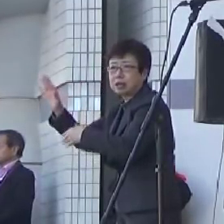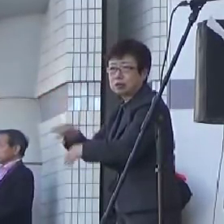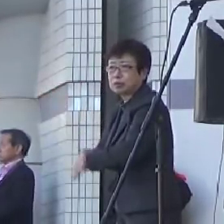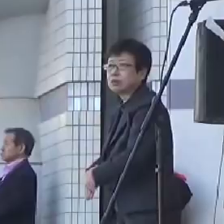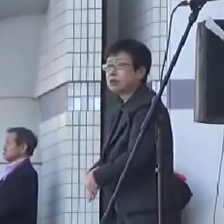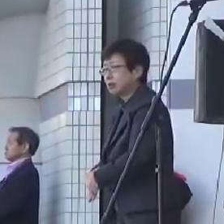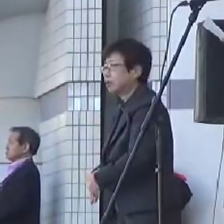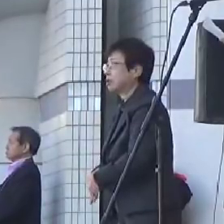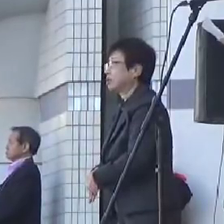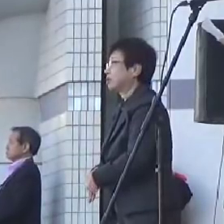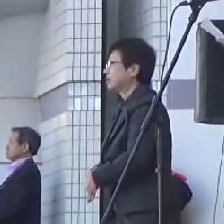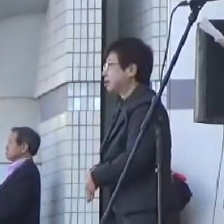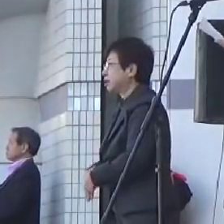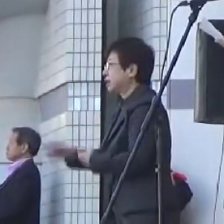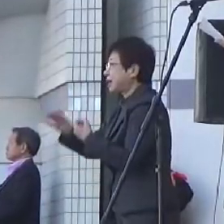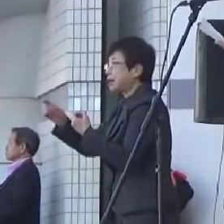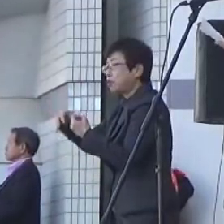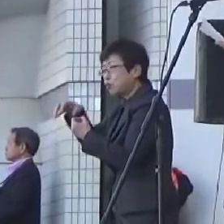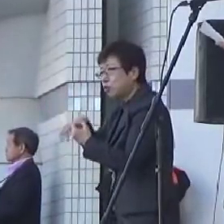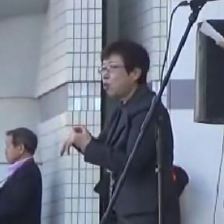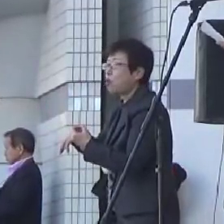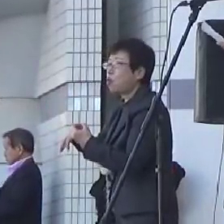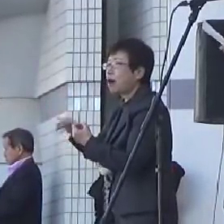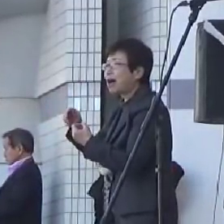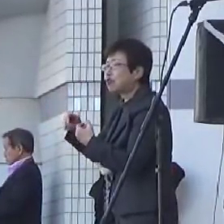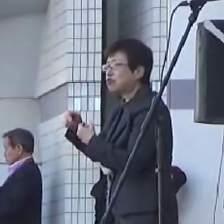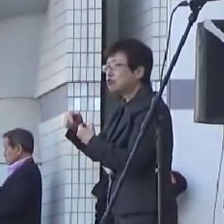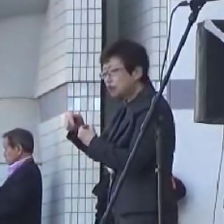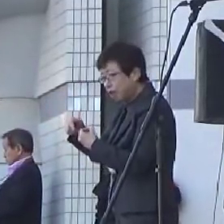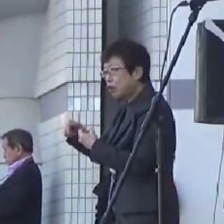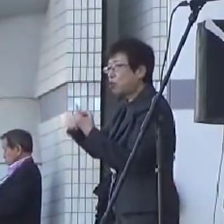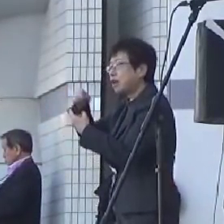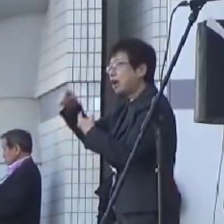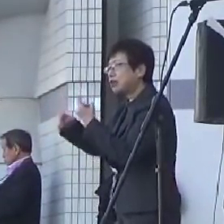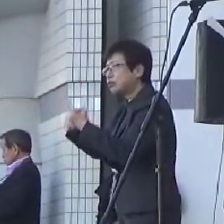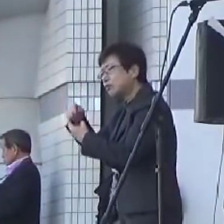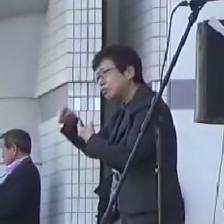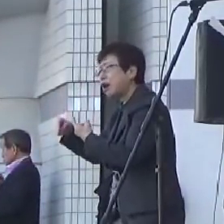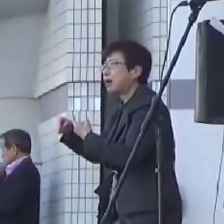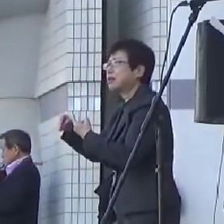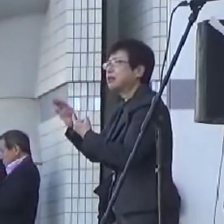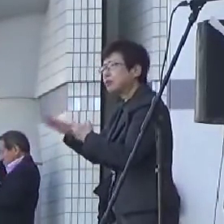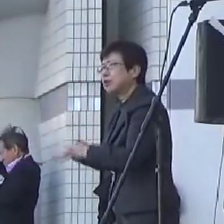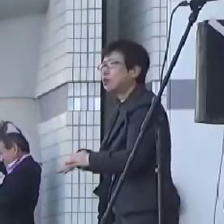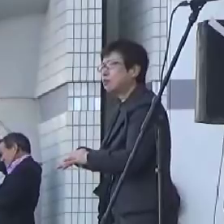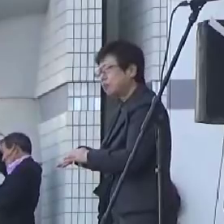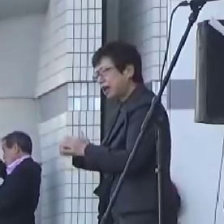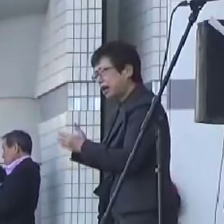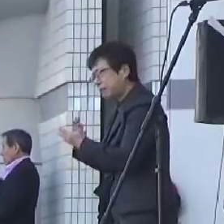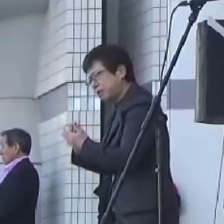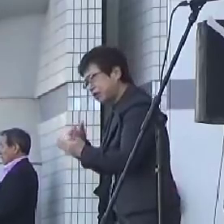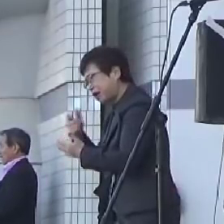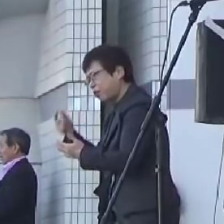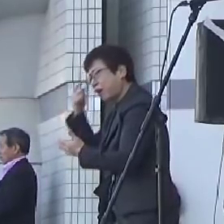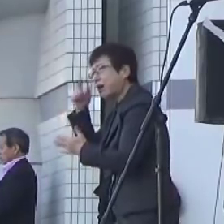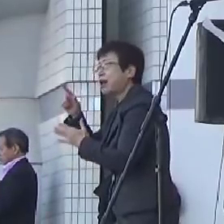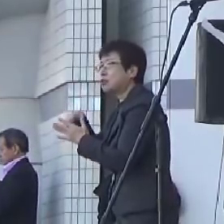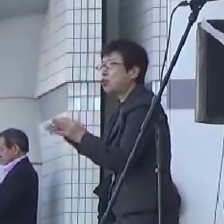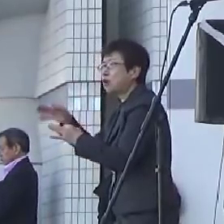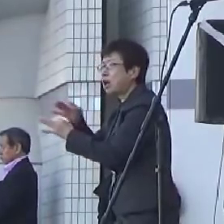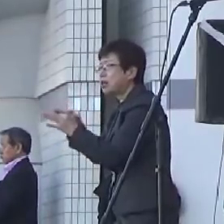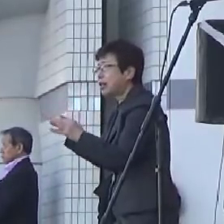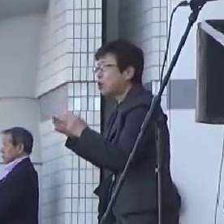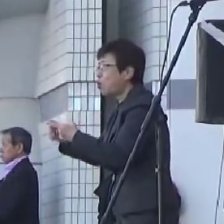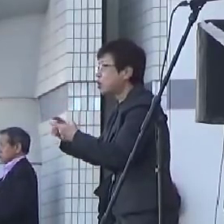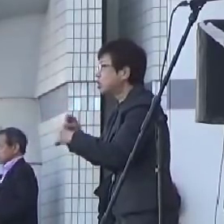。原発核燃料サイクルはそのリスクやコストを考えると経済的合